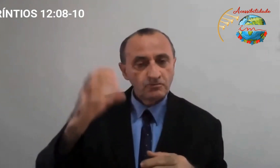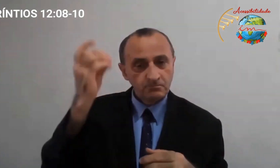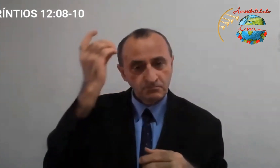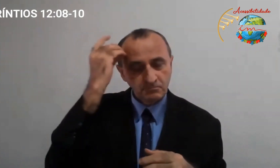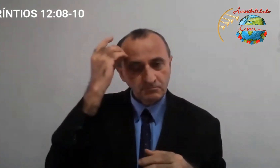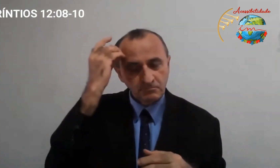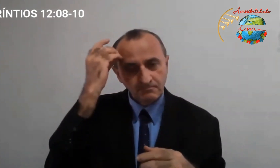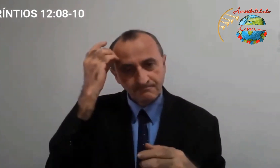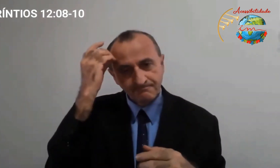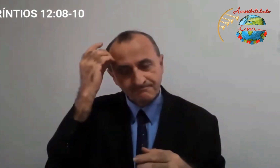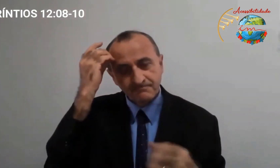Os 9 dons.